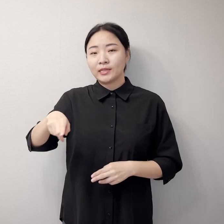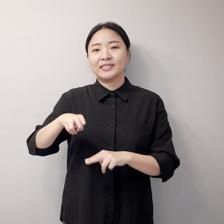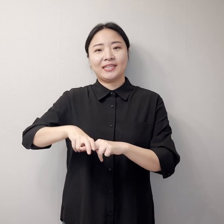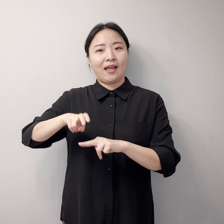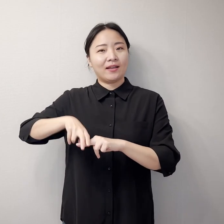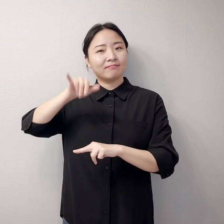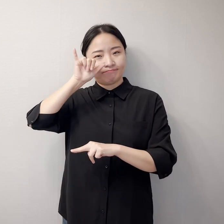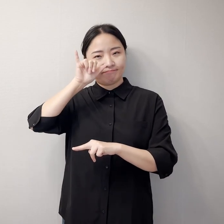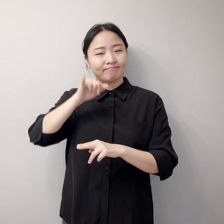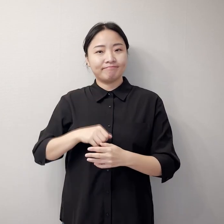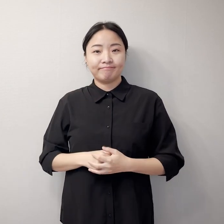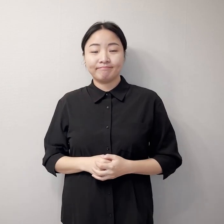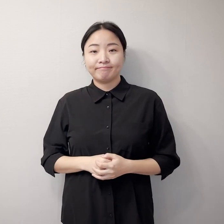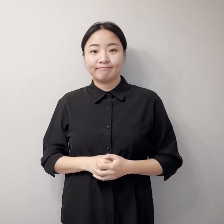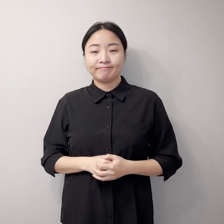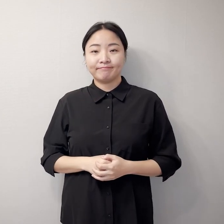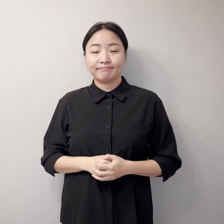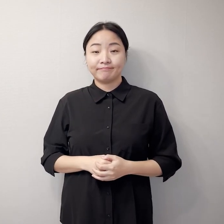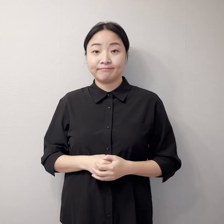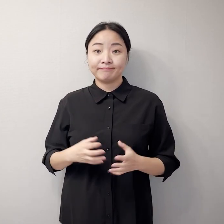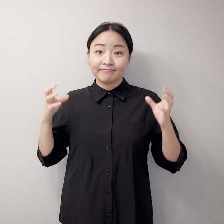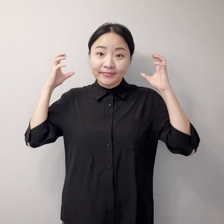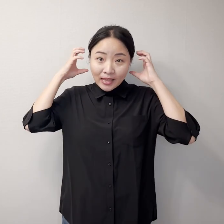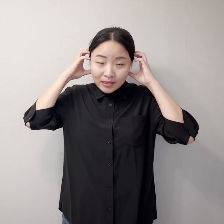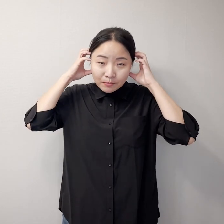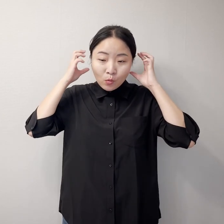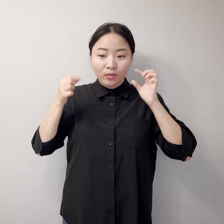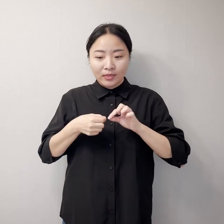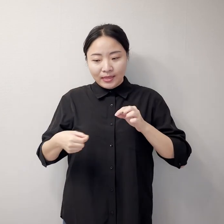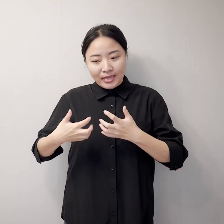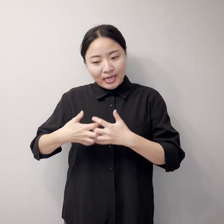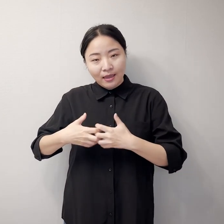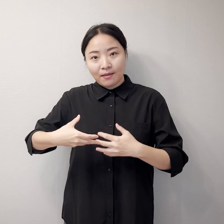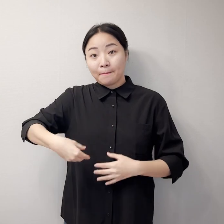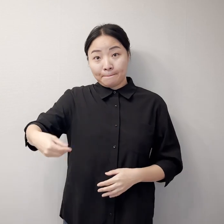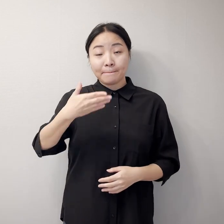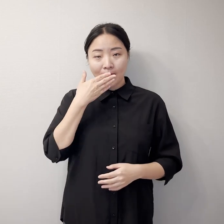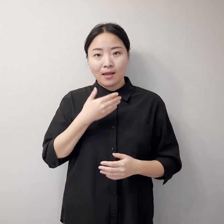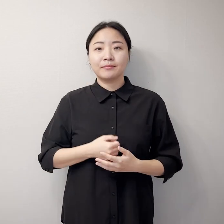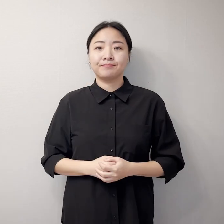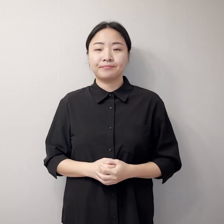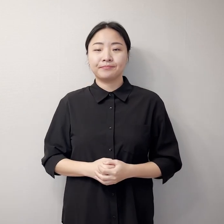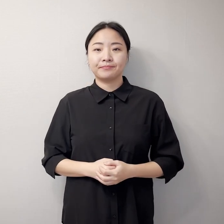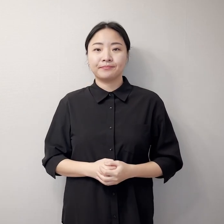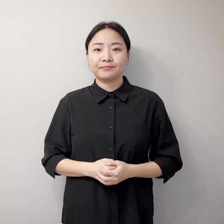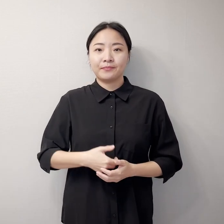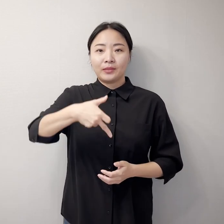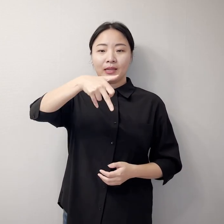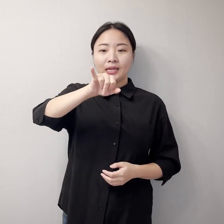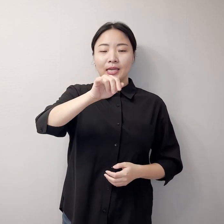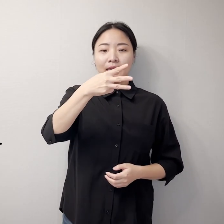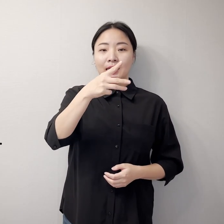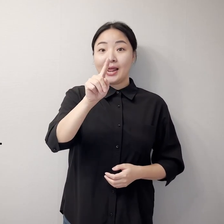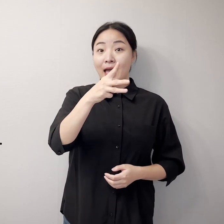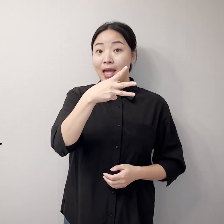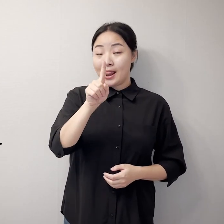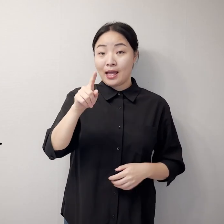구역에는 의자가 있으며 차음 헤드폰과 이어플러그를 제공합니다 키라라의